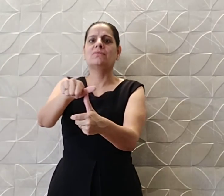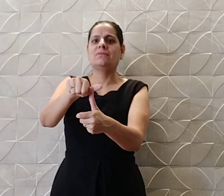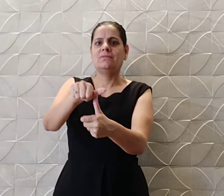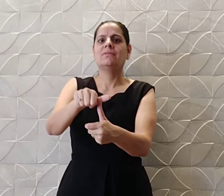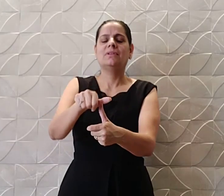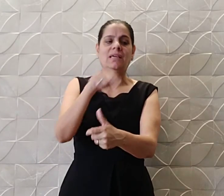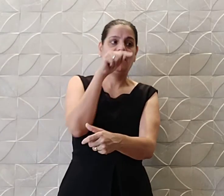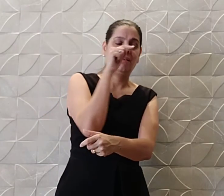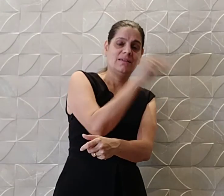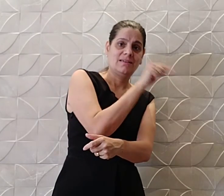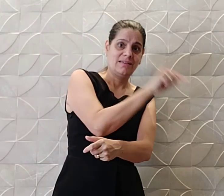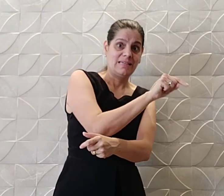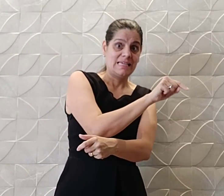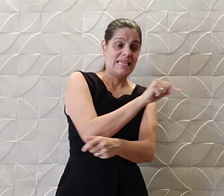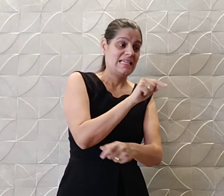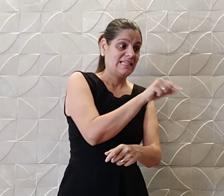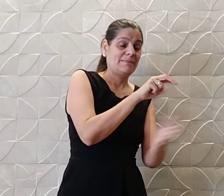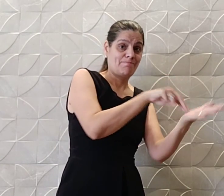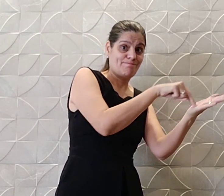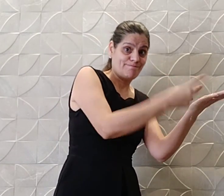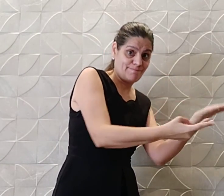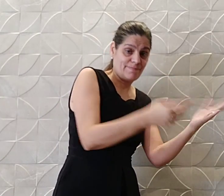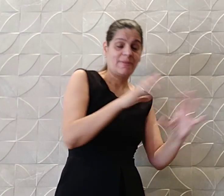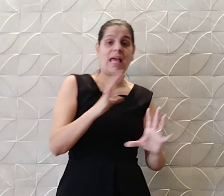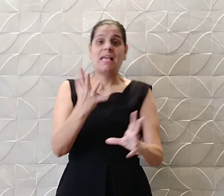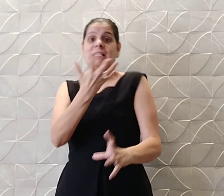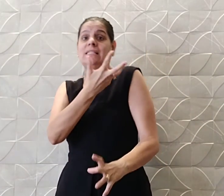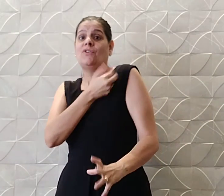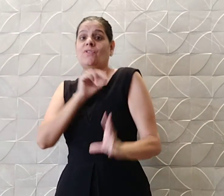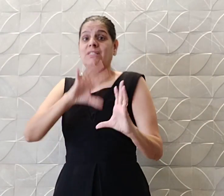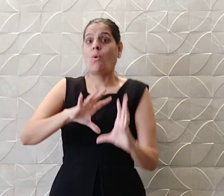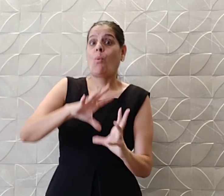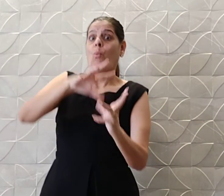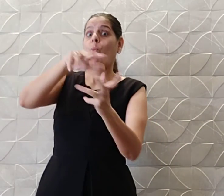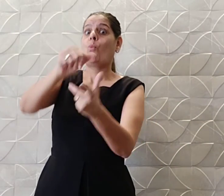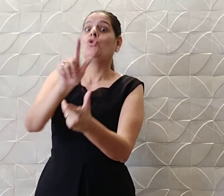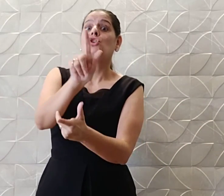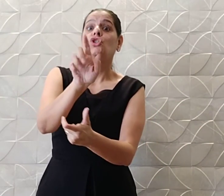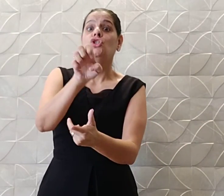que veio a salvação aos gentios. Lembram-se da história de José do Egito?